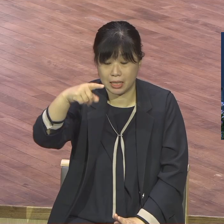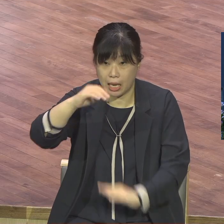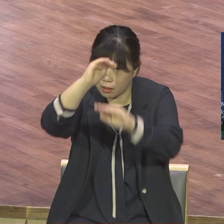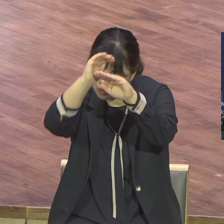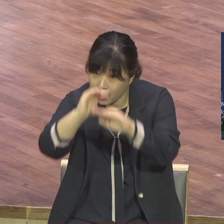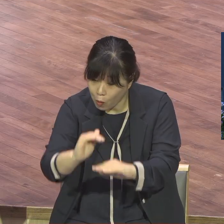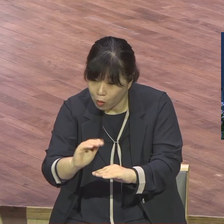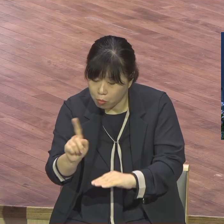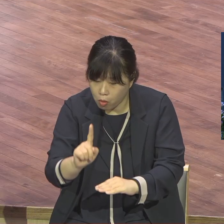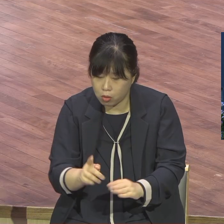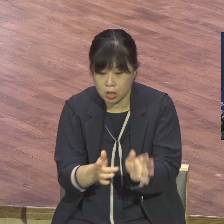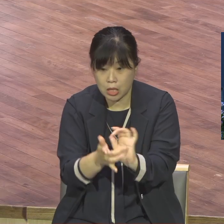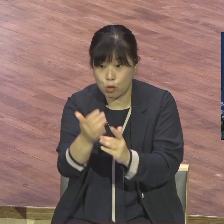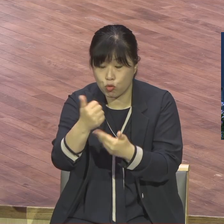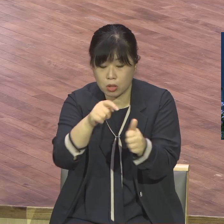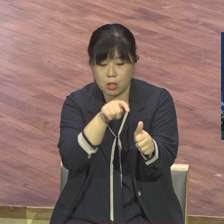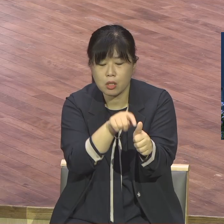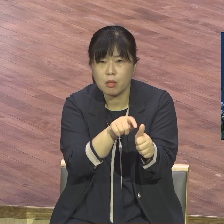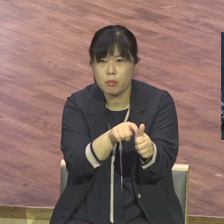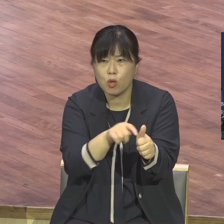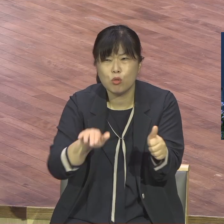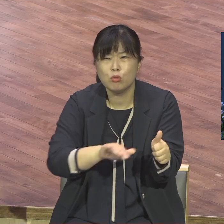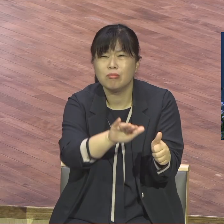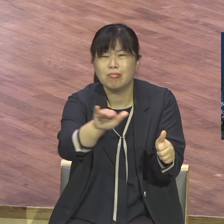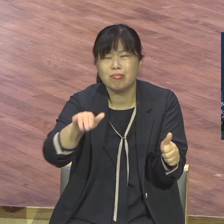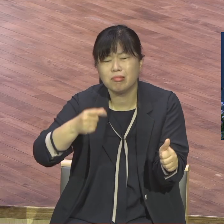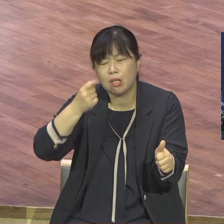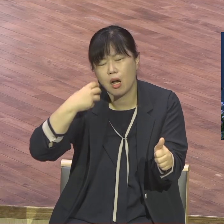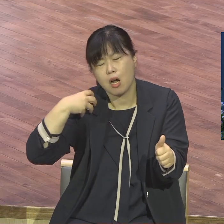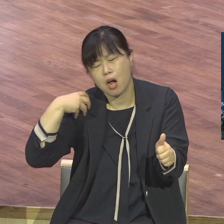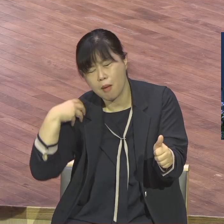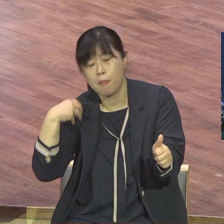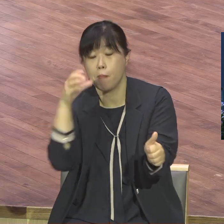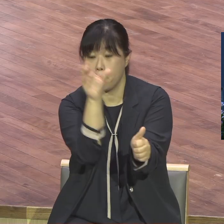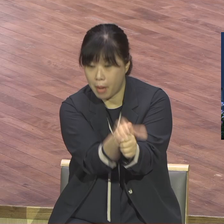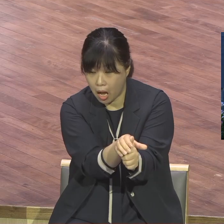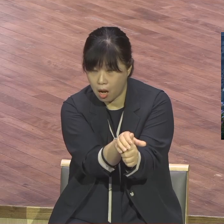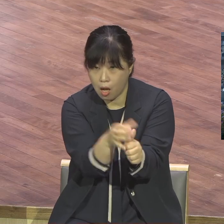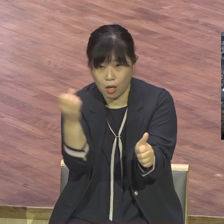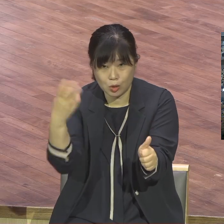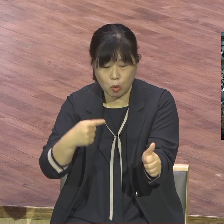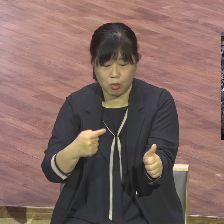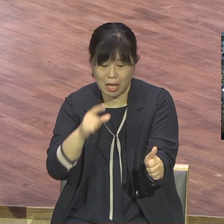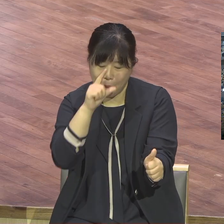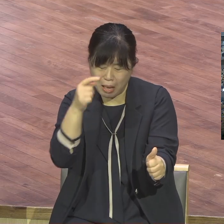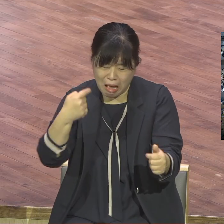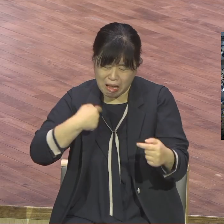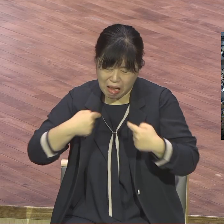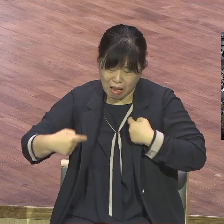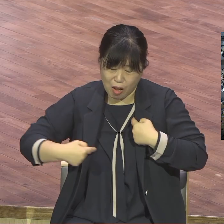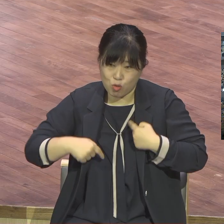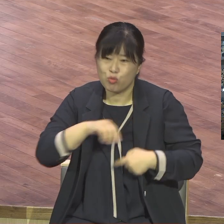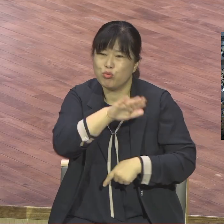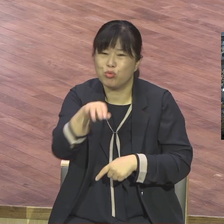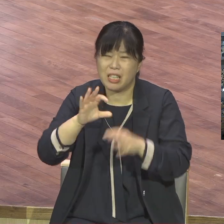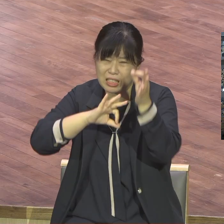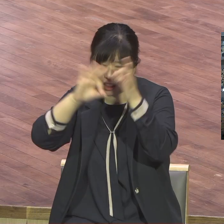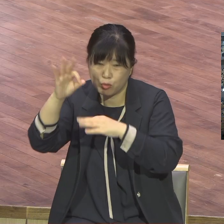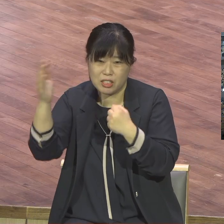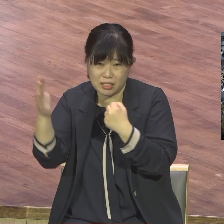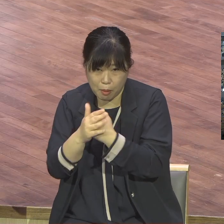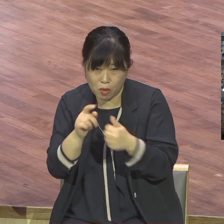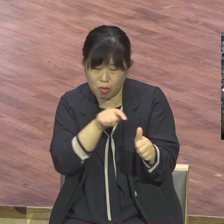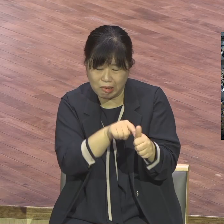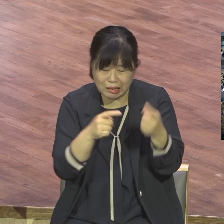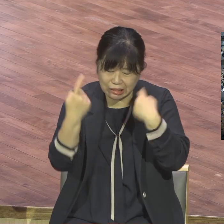지고 우리의 슬픔을 다 담당했다. 그가 찔림은 우리의 허물이 남이요 그가 상함은 우리의